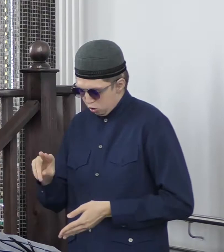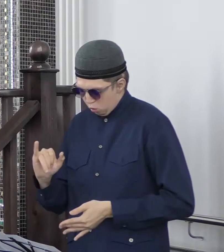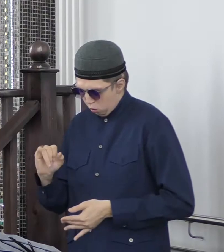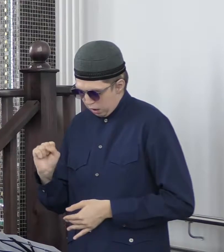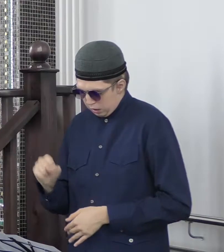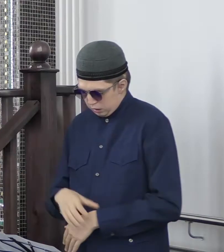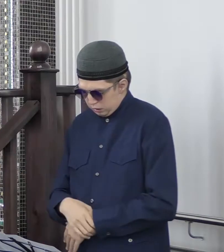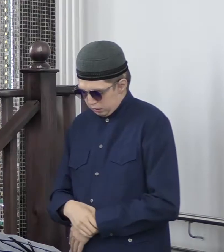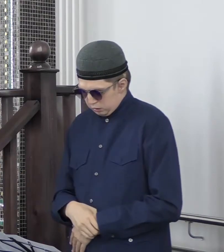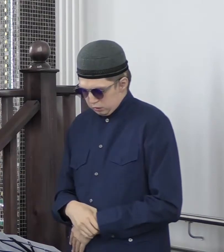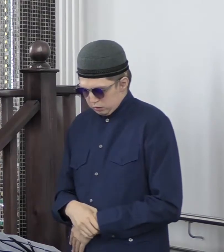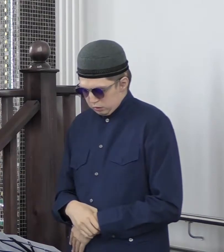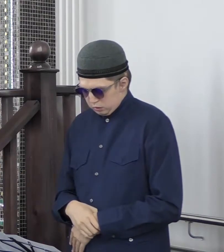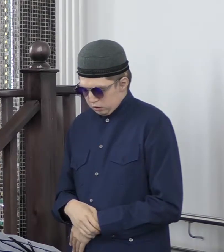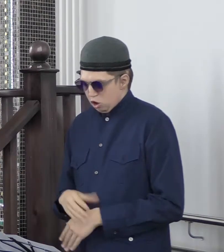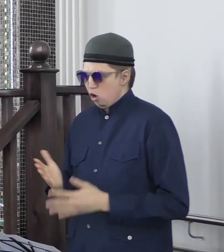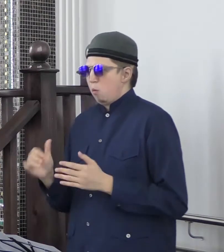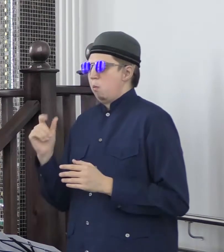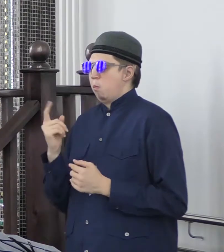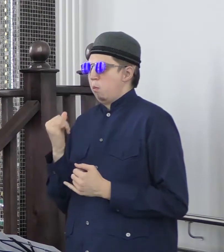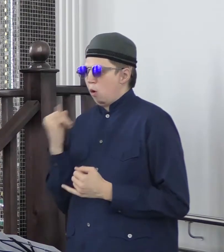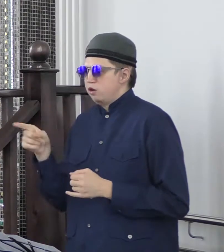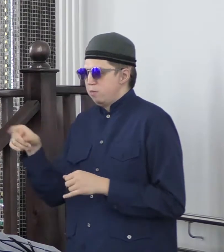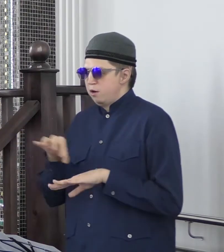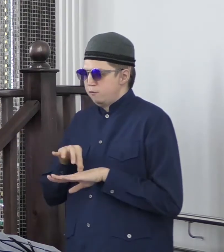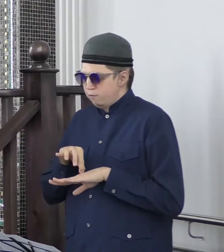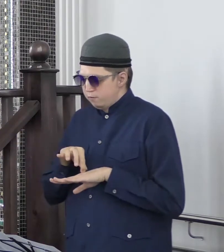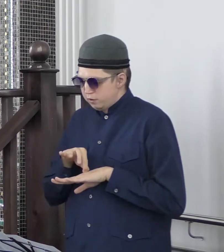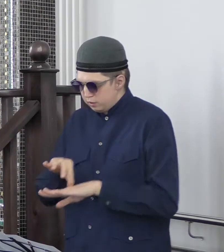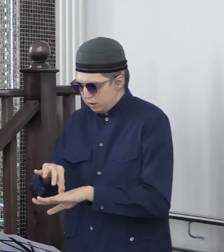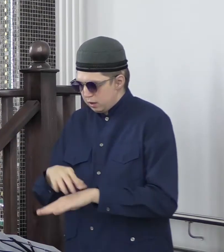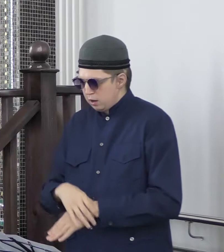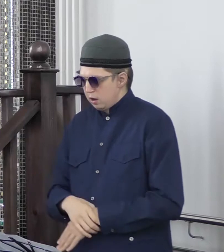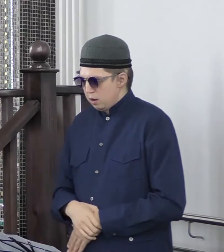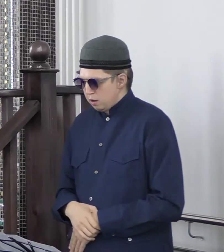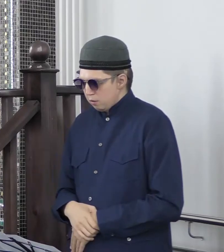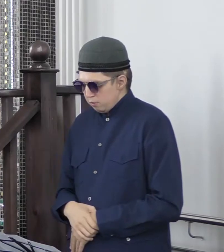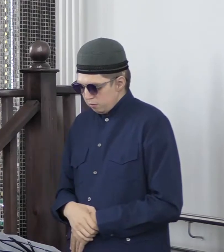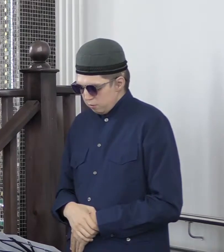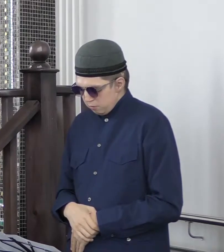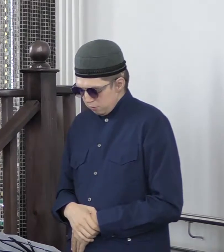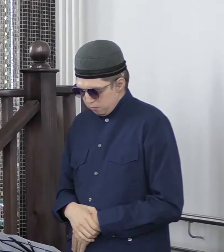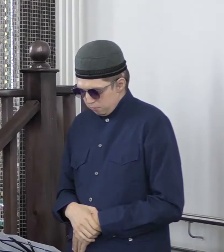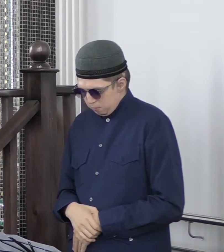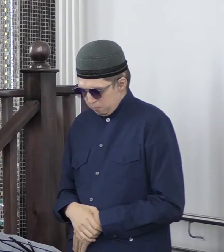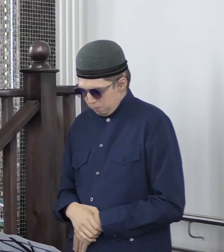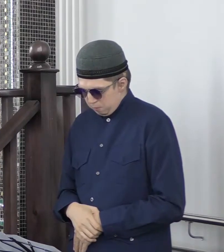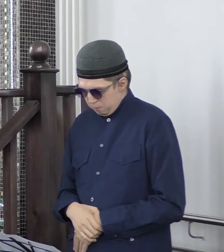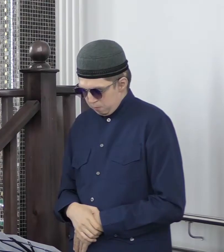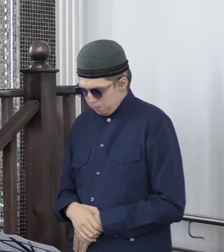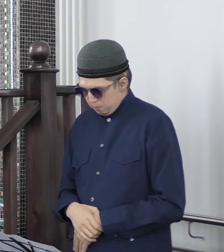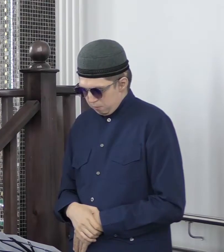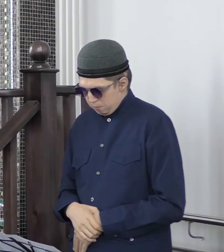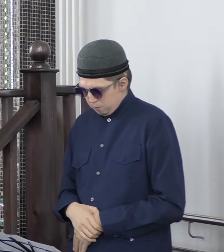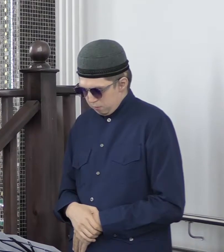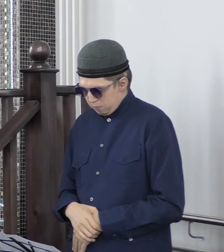пути, плохо себя ведет. Наша нет. По Евангелию влияние. Полагаться на тут оказаться.